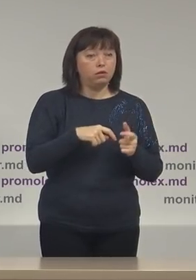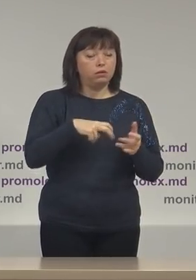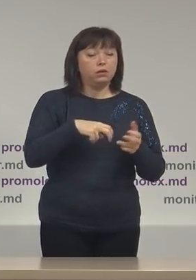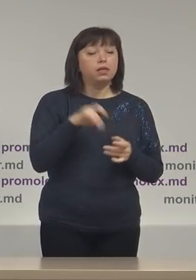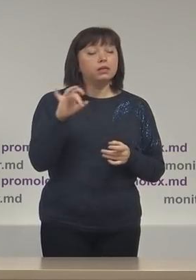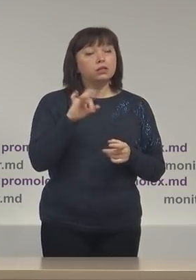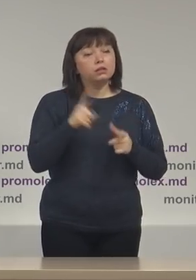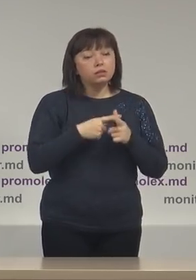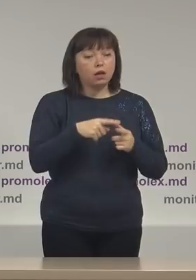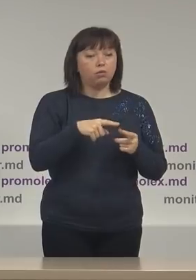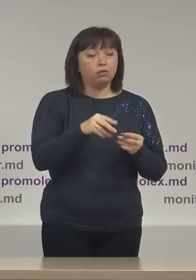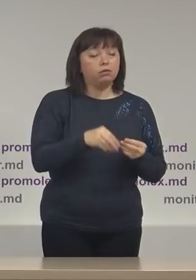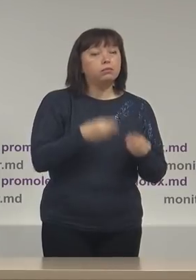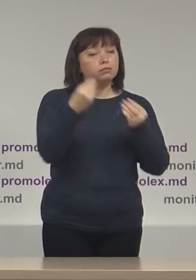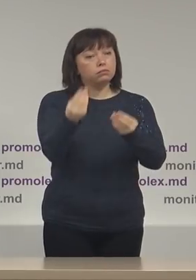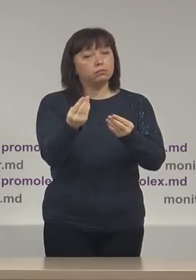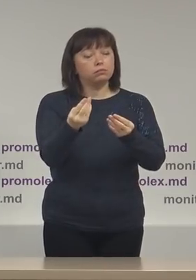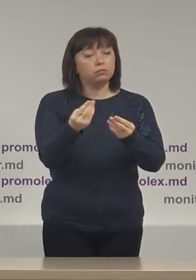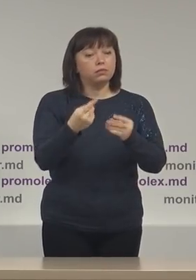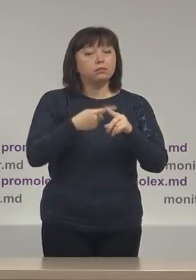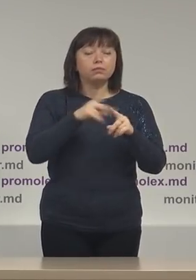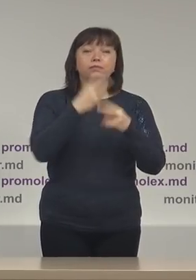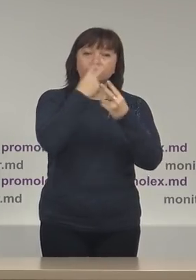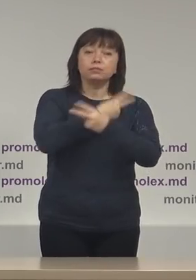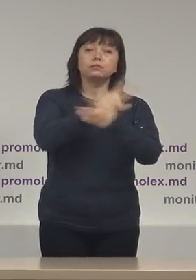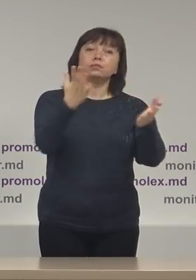sau prezentarea acestora în public,